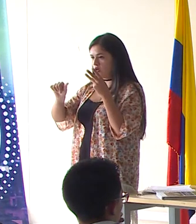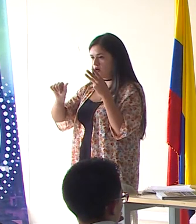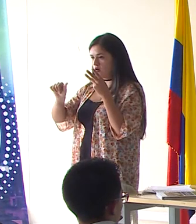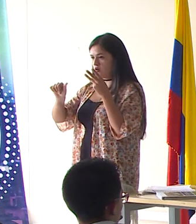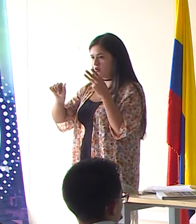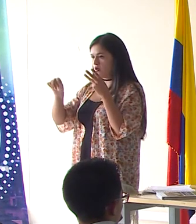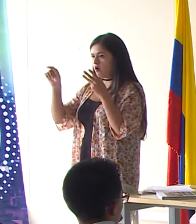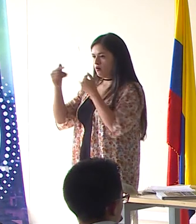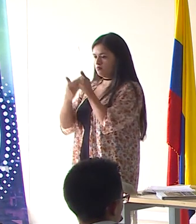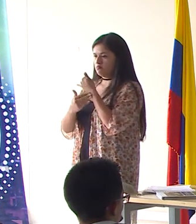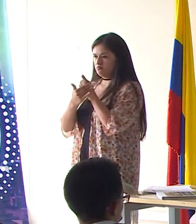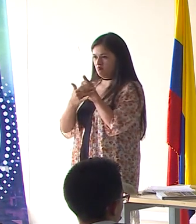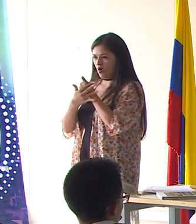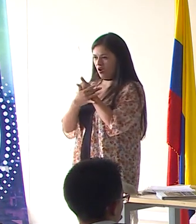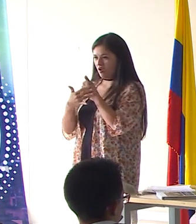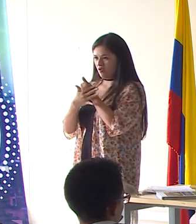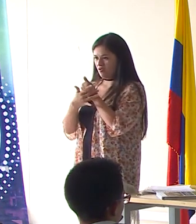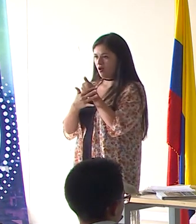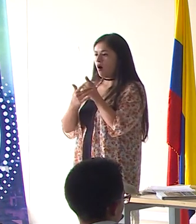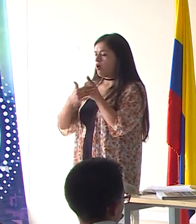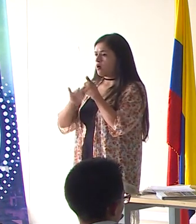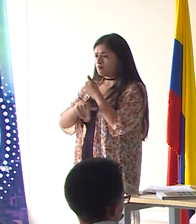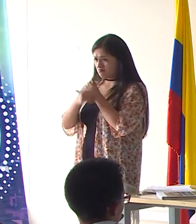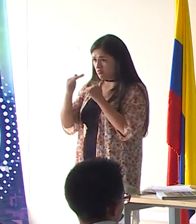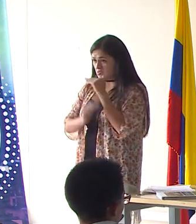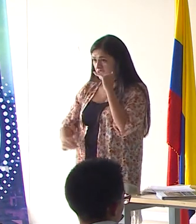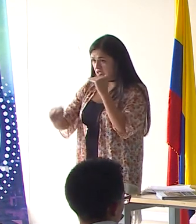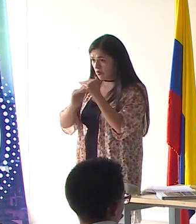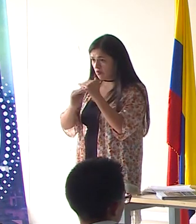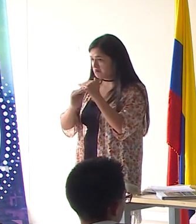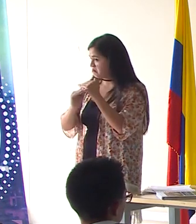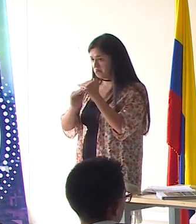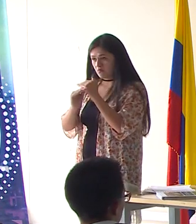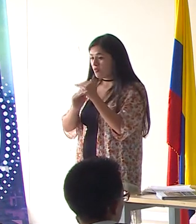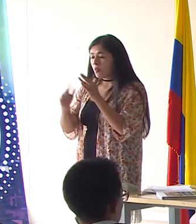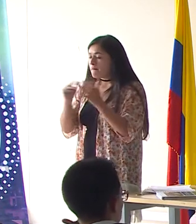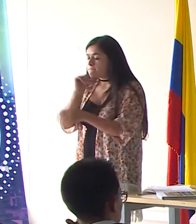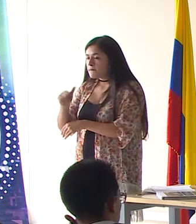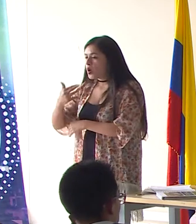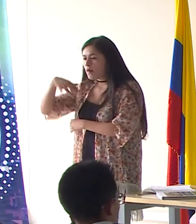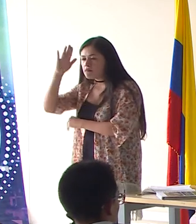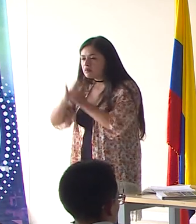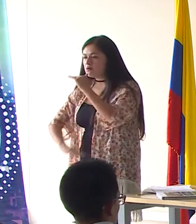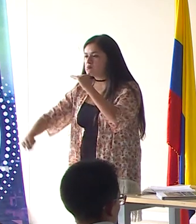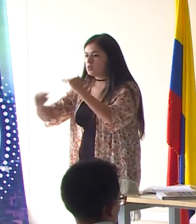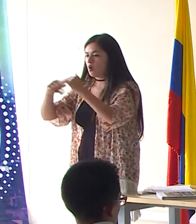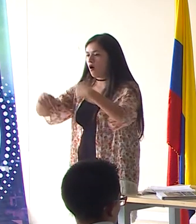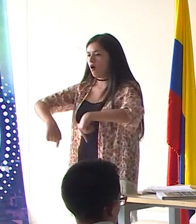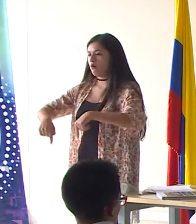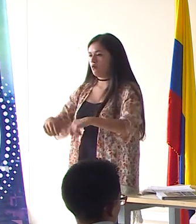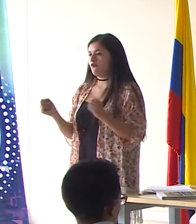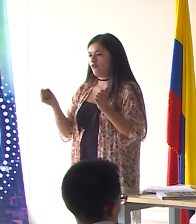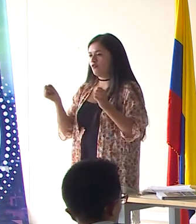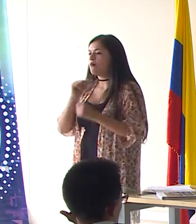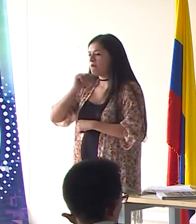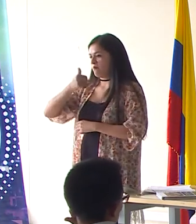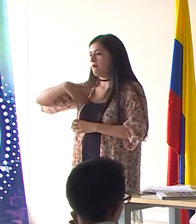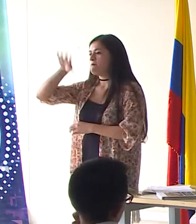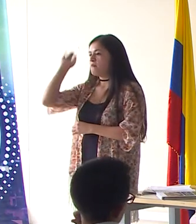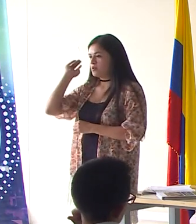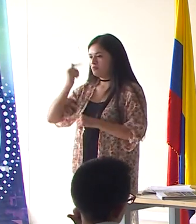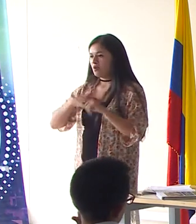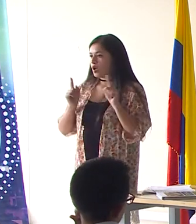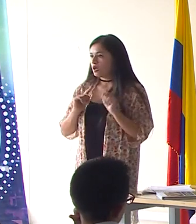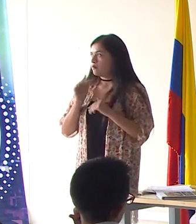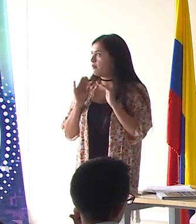porque la pobreza y el sur epistemológico del cual les hablaba es evidente en américa latina no se puede esconder